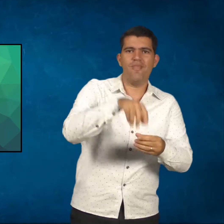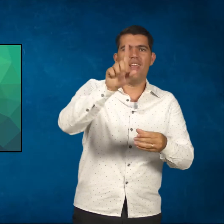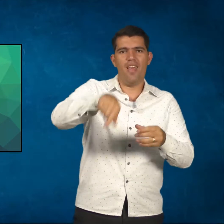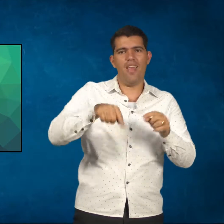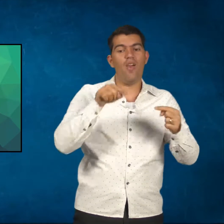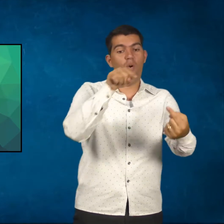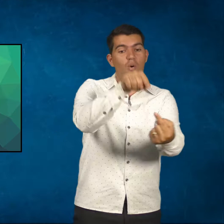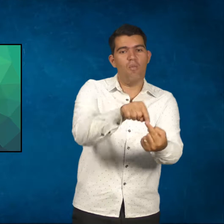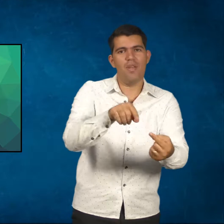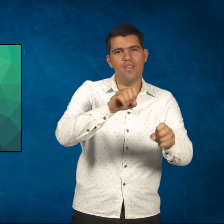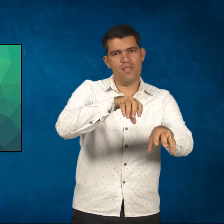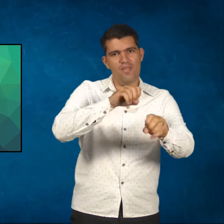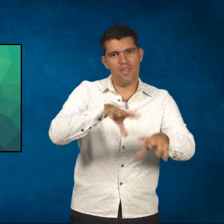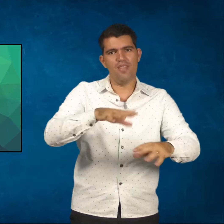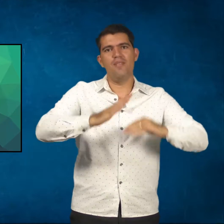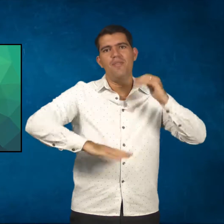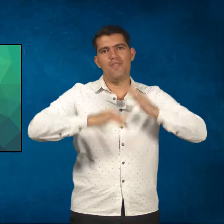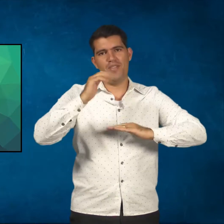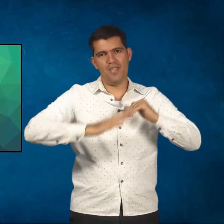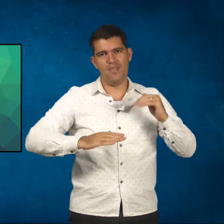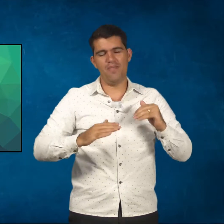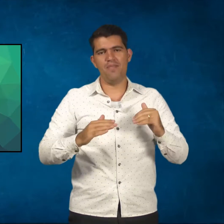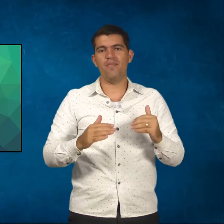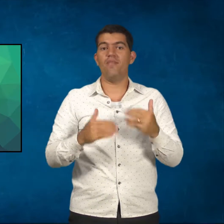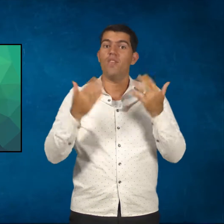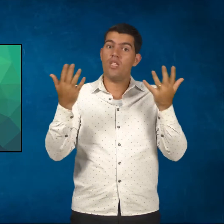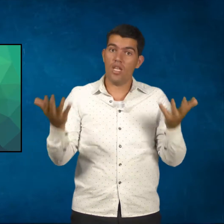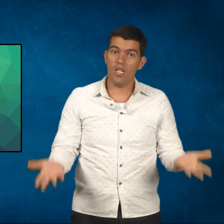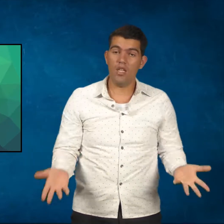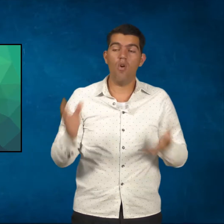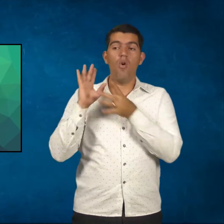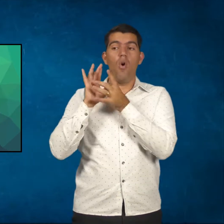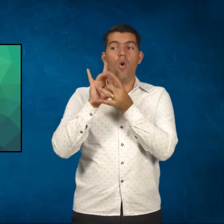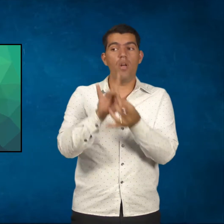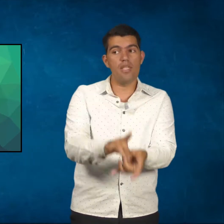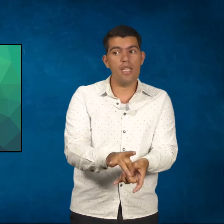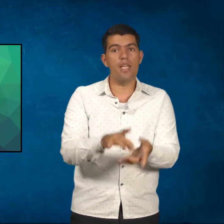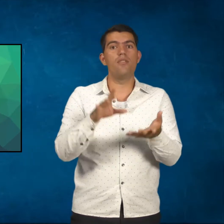para a educação profissional. Bom, é nesse contexto,